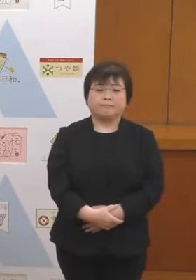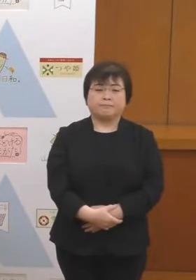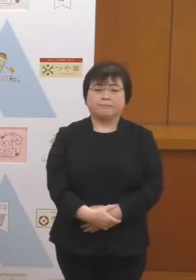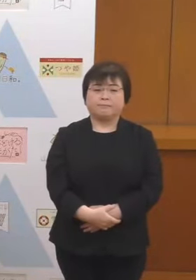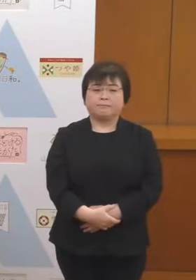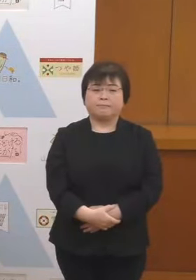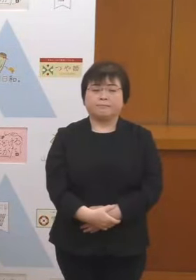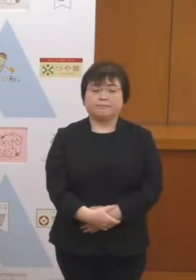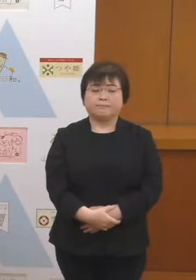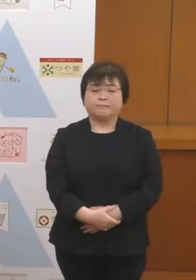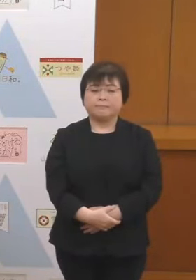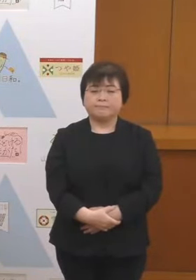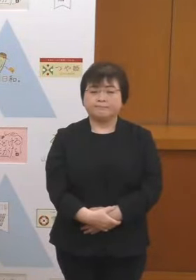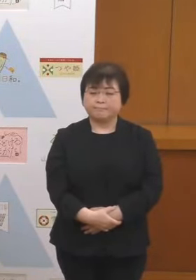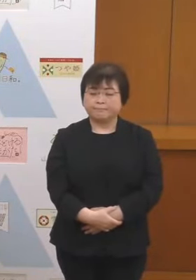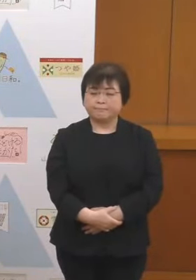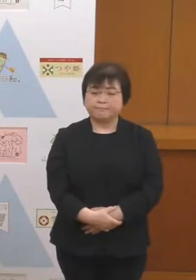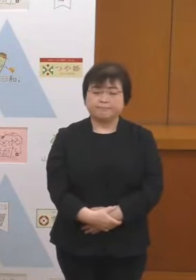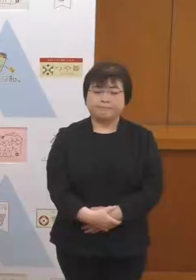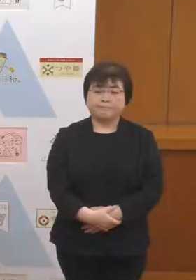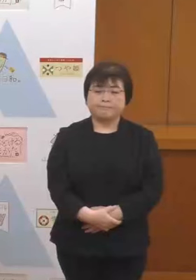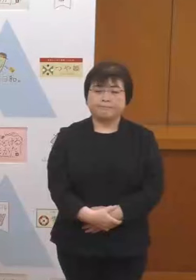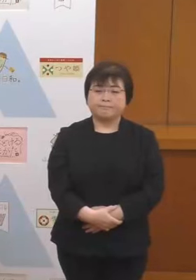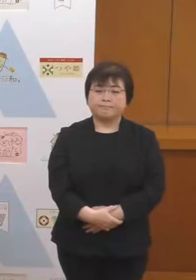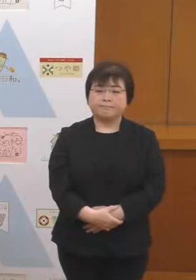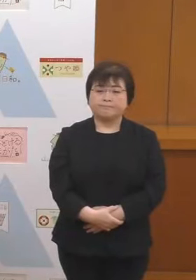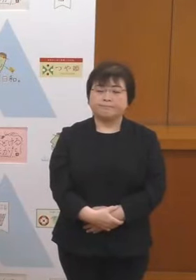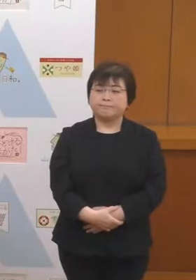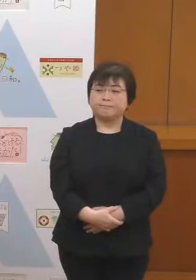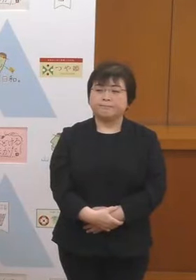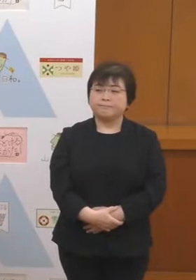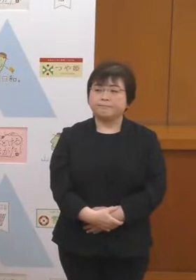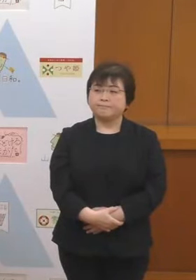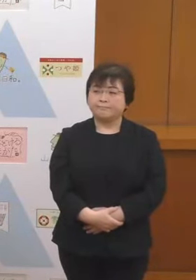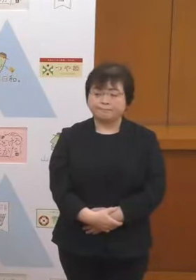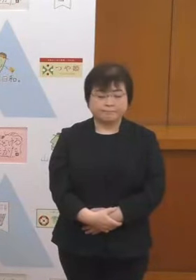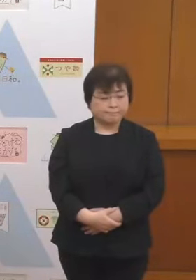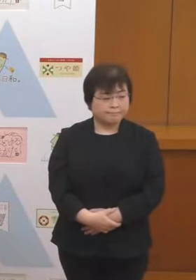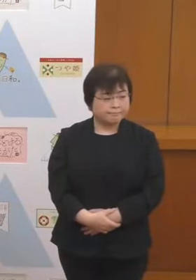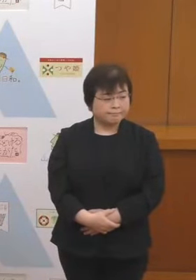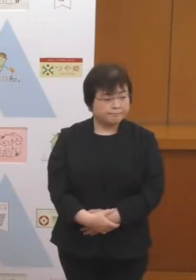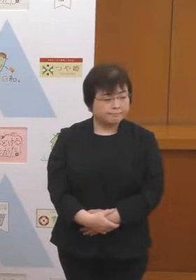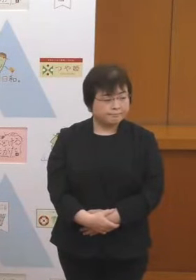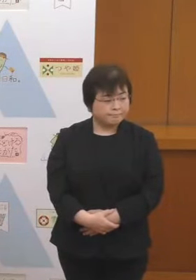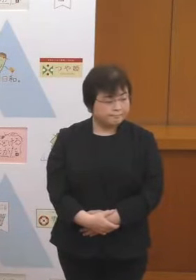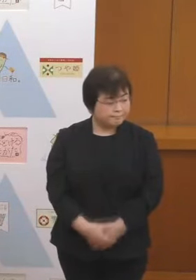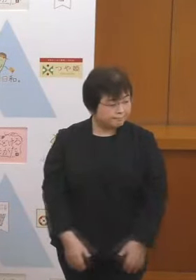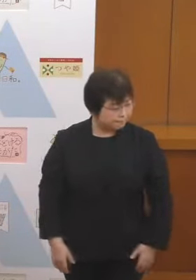ますはいありがとうございますはい他にご質問のあ